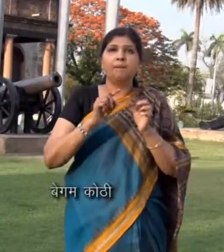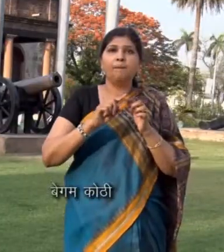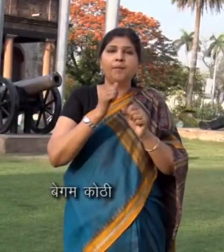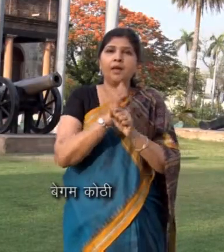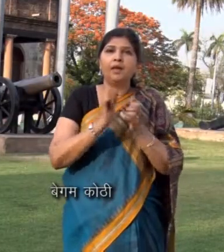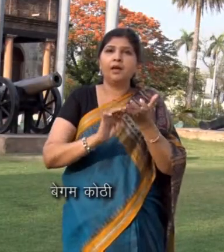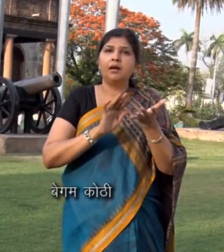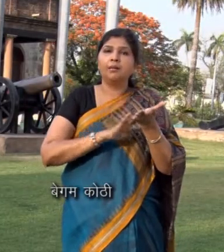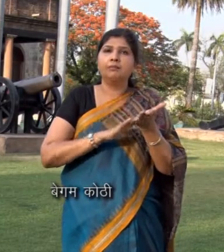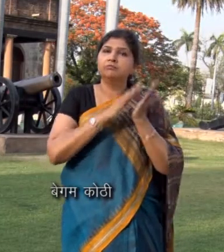बेगम कोठी।